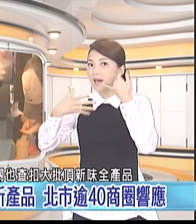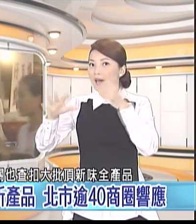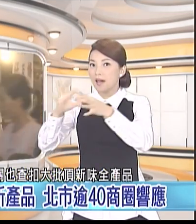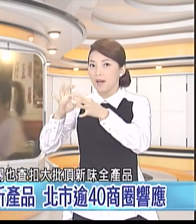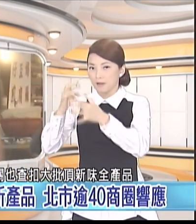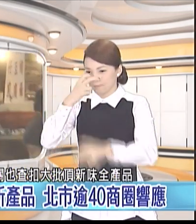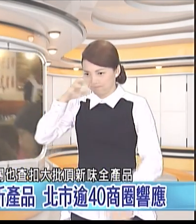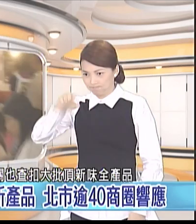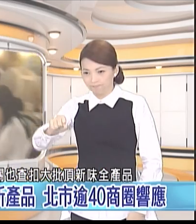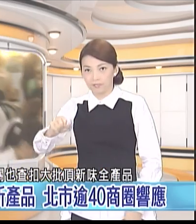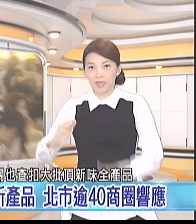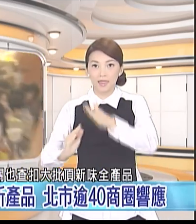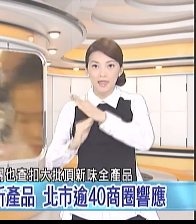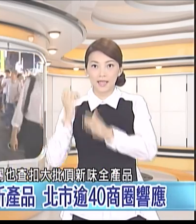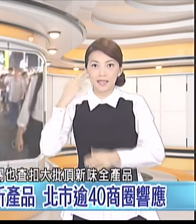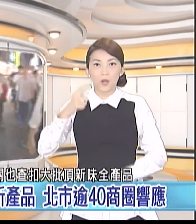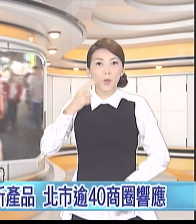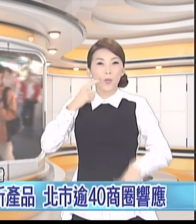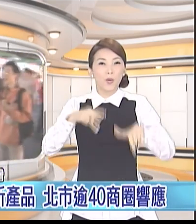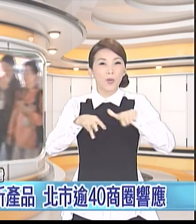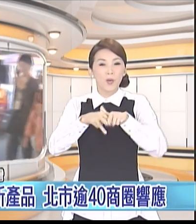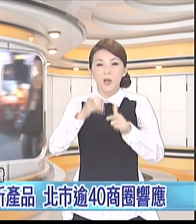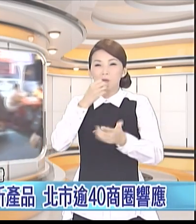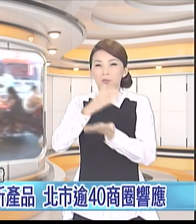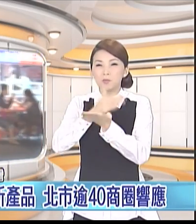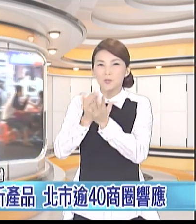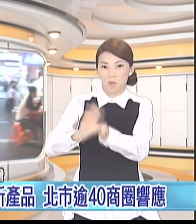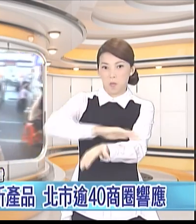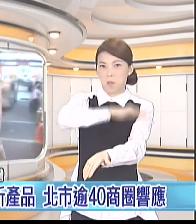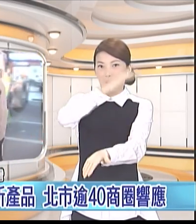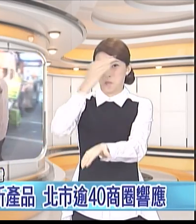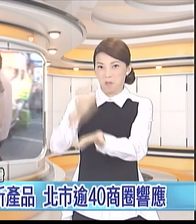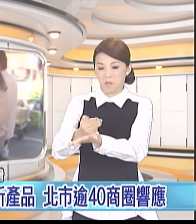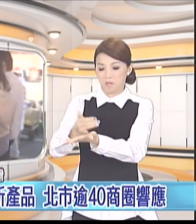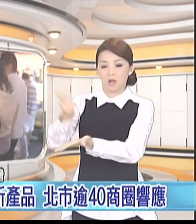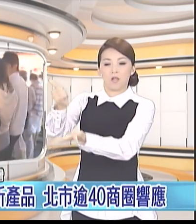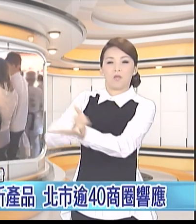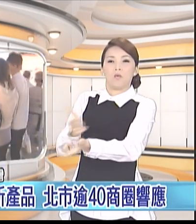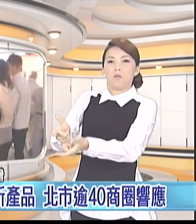新味全产品，退货运回台湾。